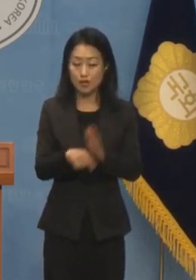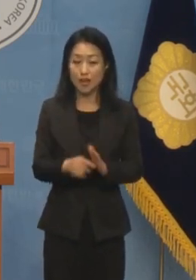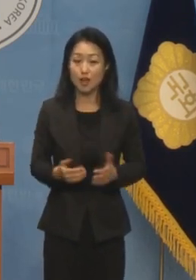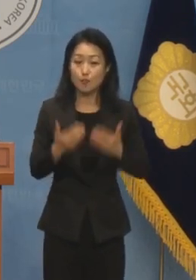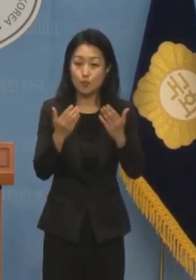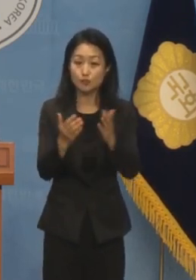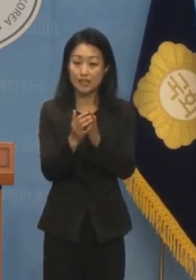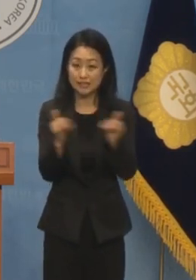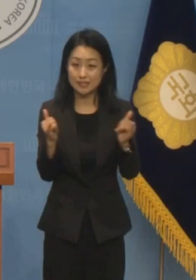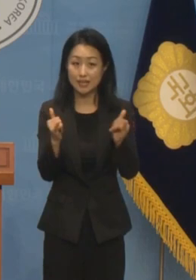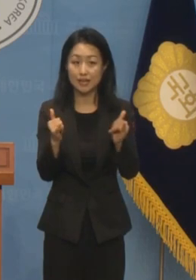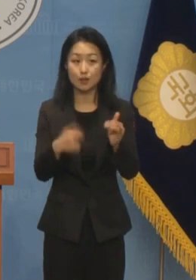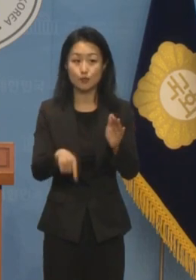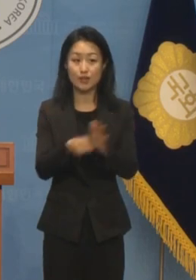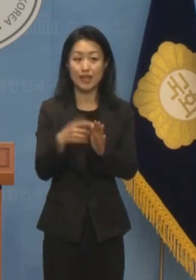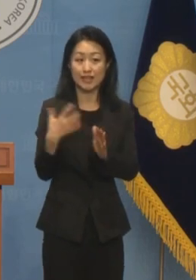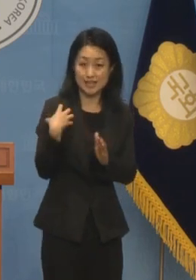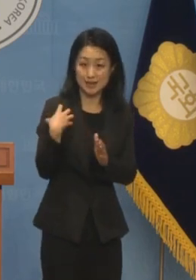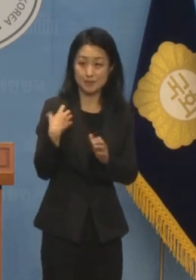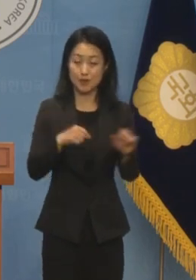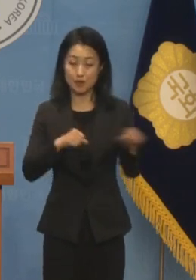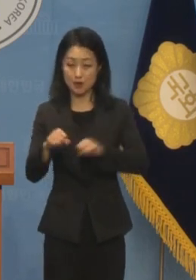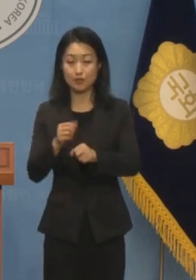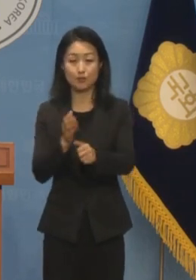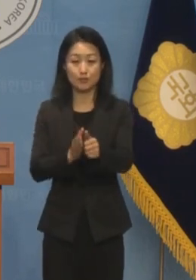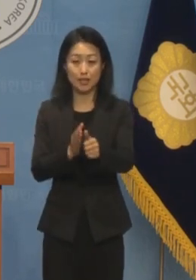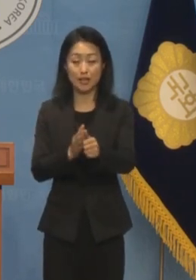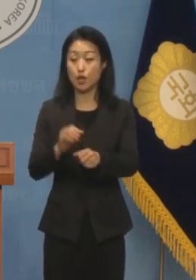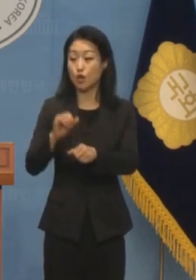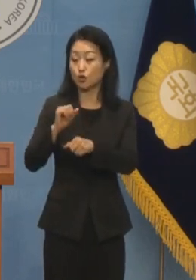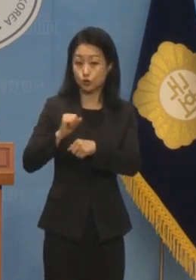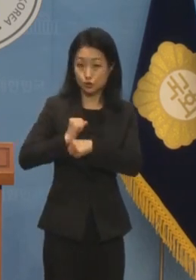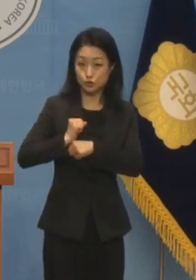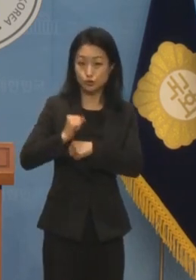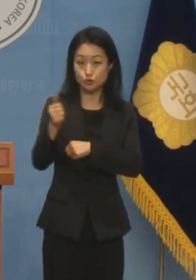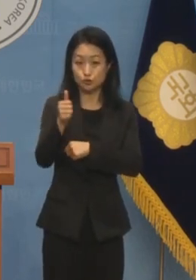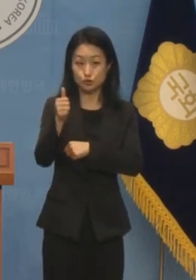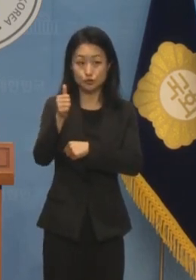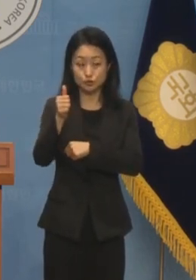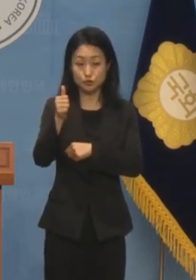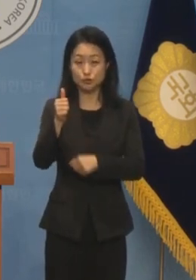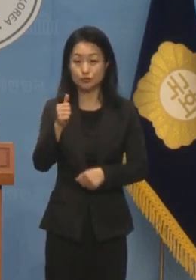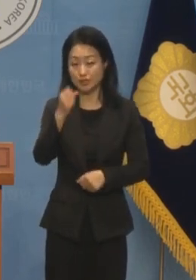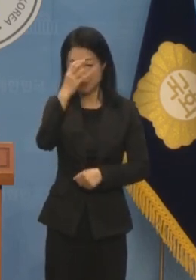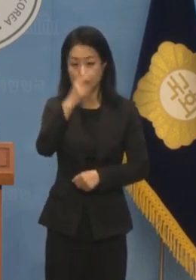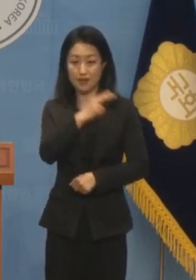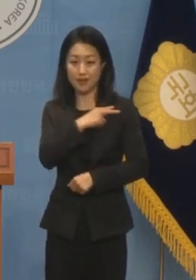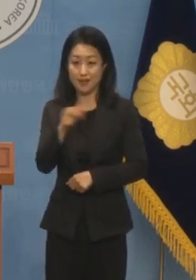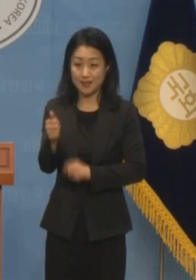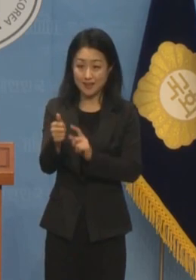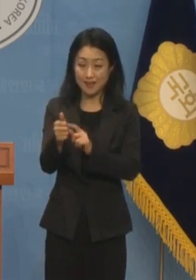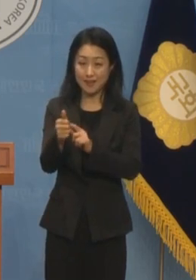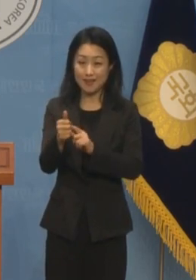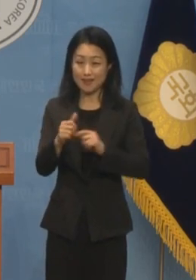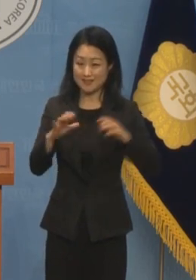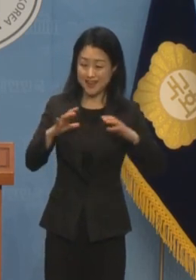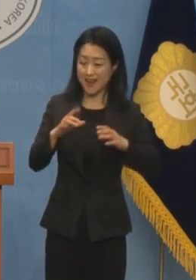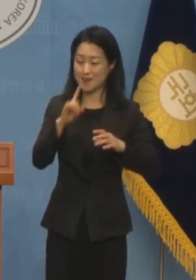충실할 책임이 있는데 군의 최고 지휘관들에게 한심한 자랑질이 부끄럽지 않은지